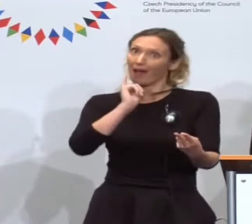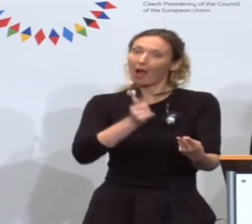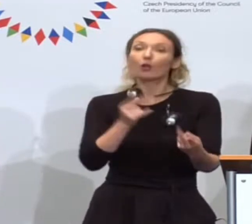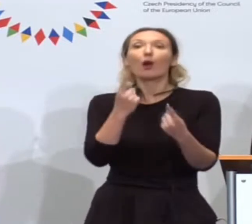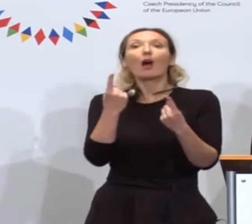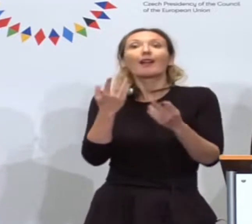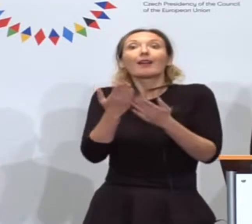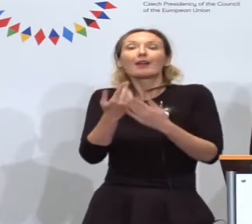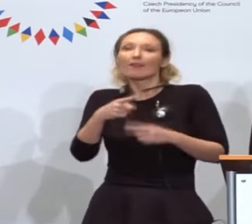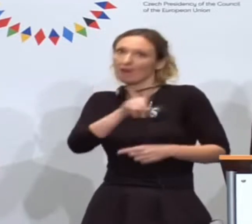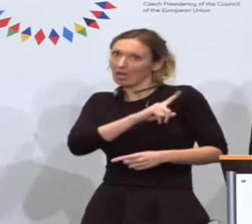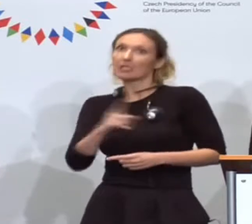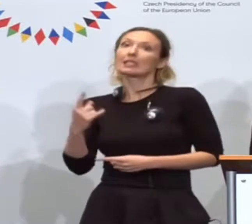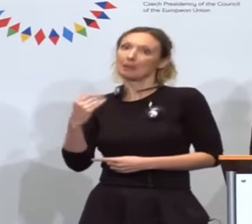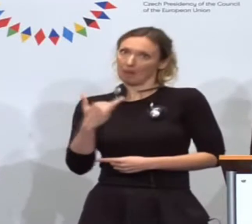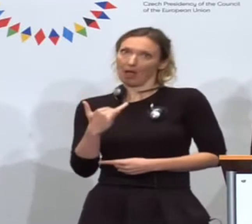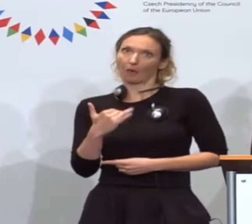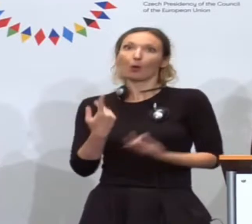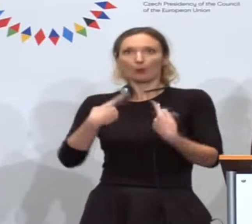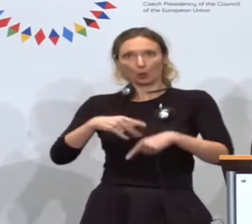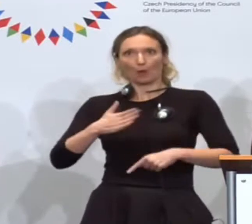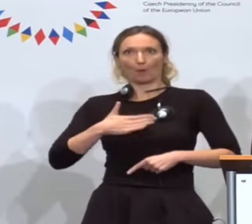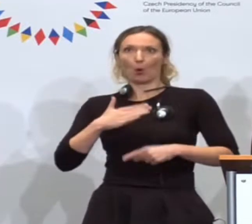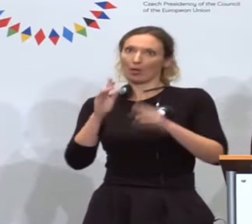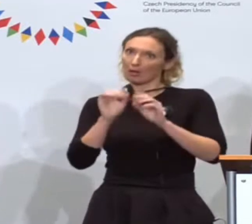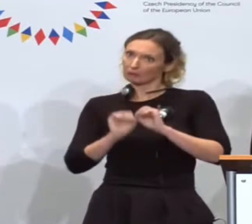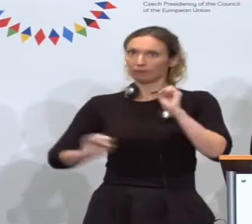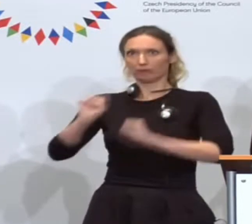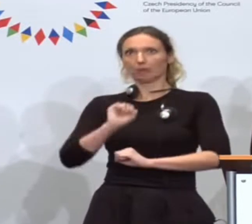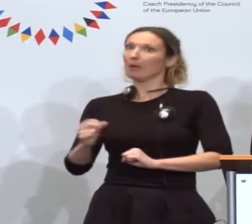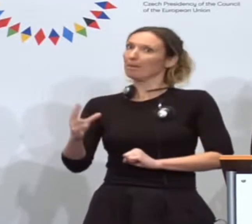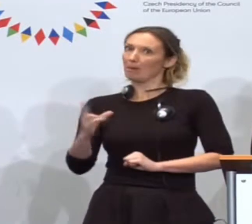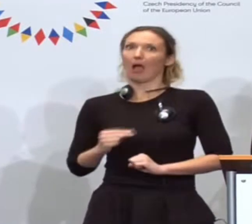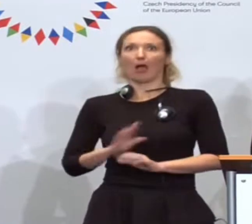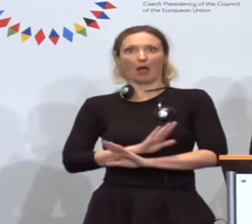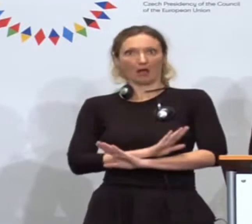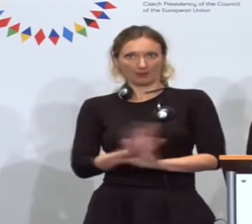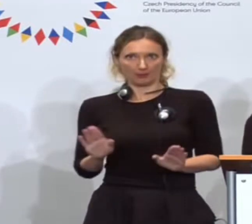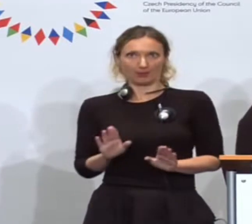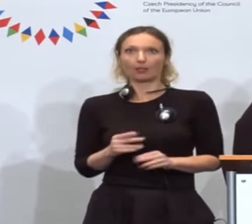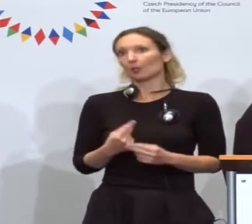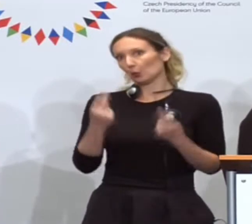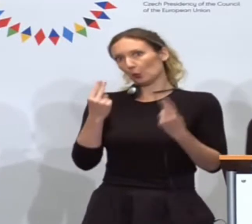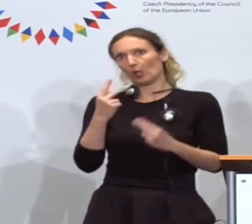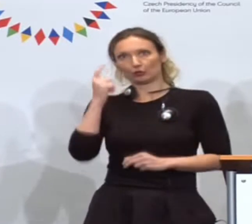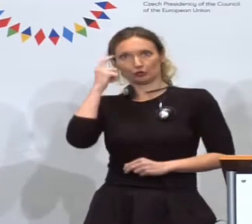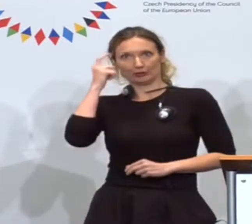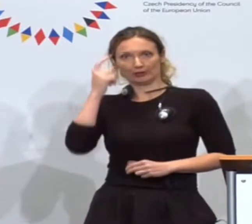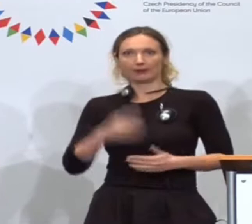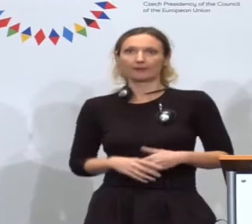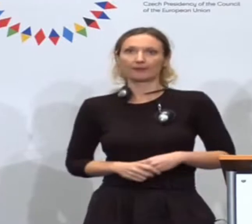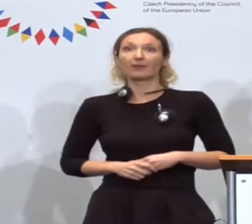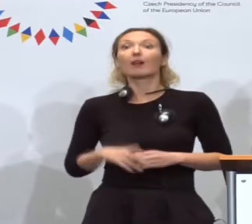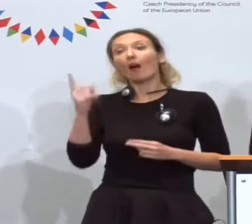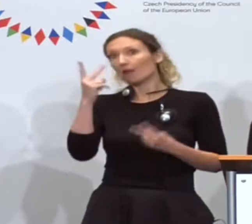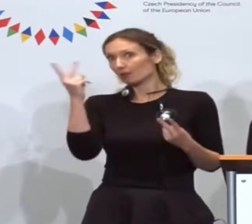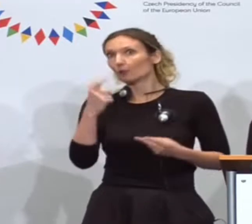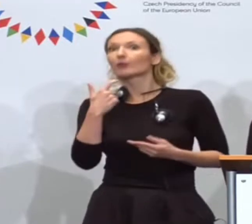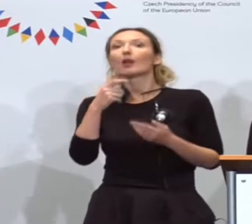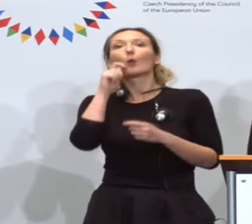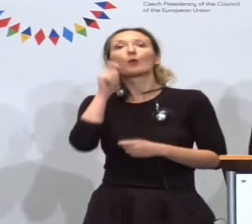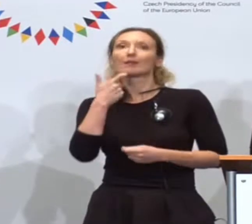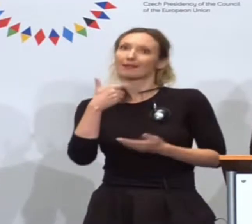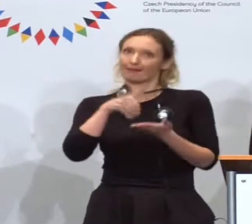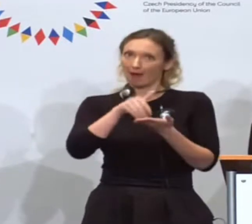co by ohrozilo naší vlastní bezpečnost. To dávám před závorku. Jsme připraveni v té pomoci dál